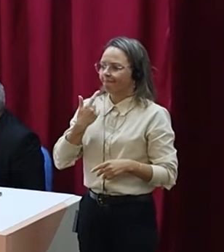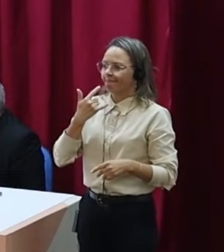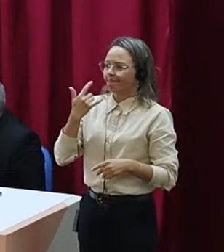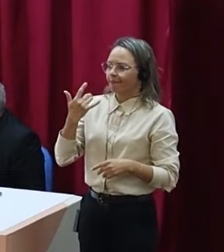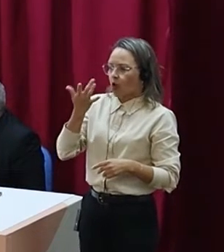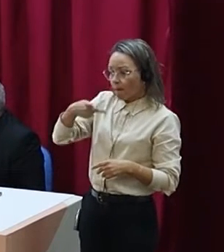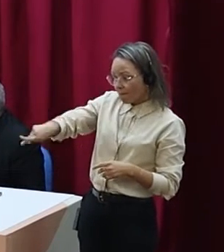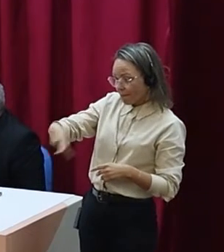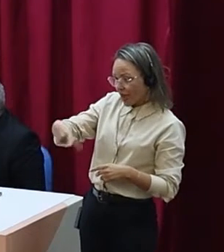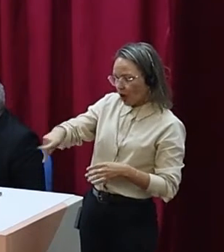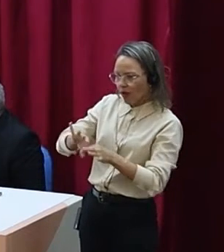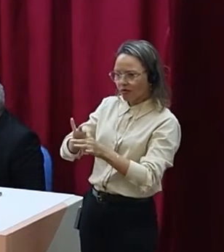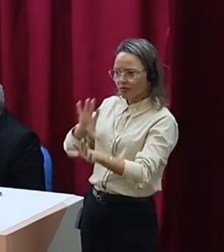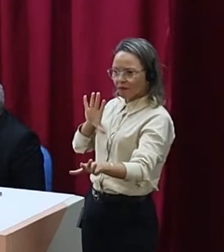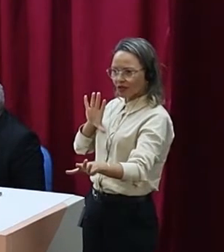España,